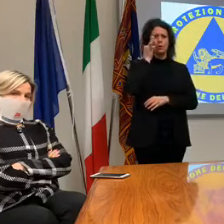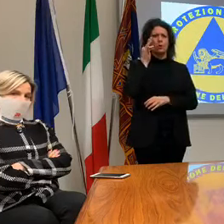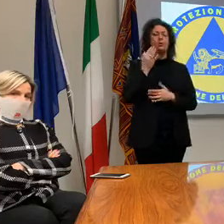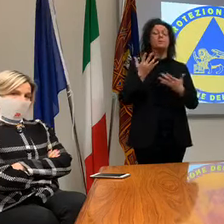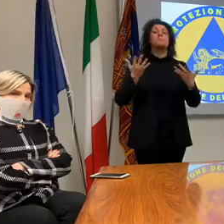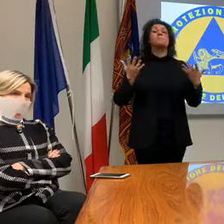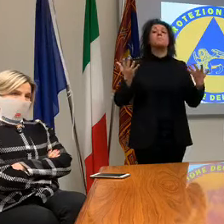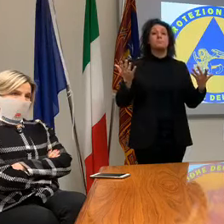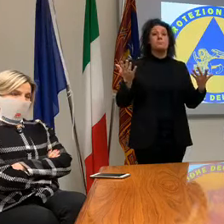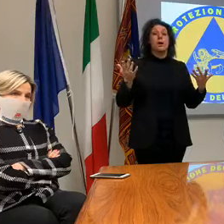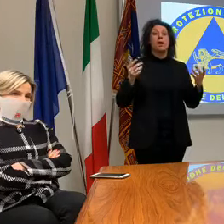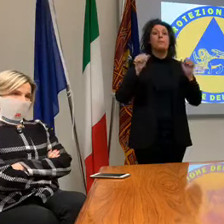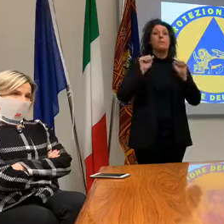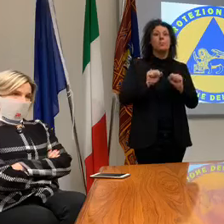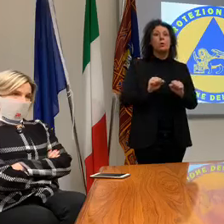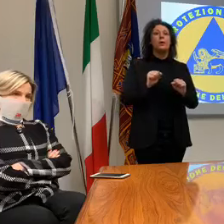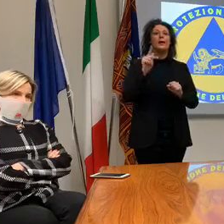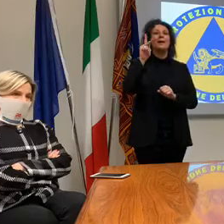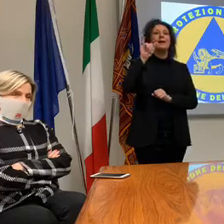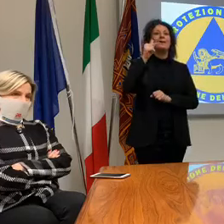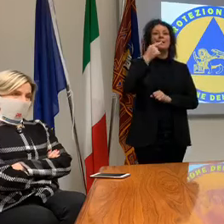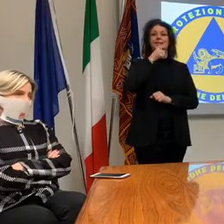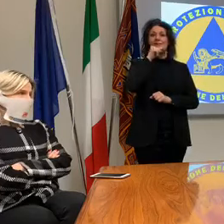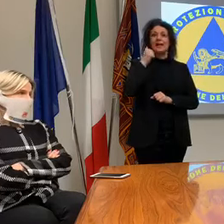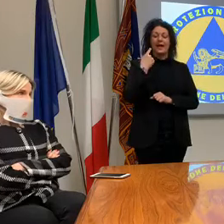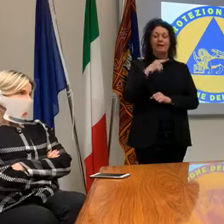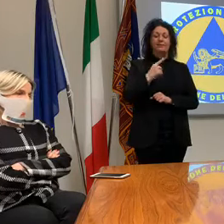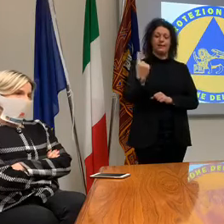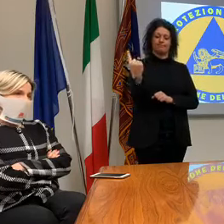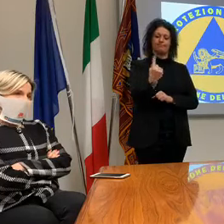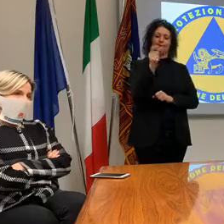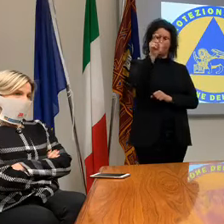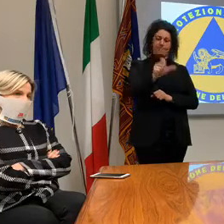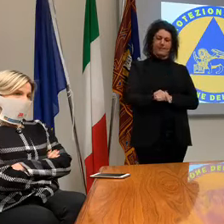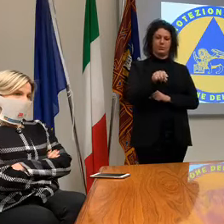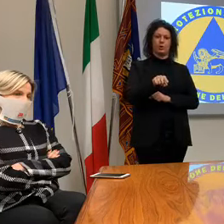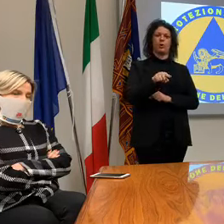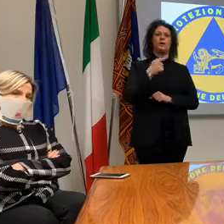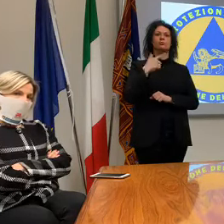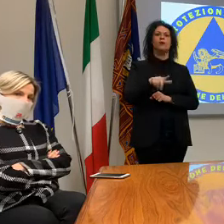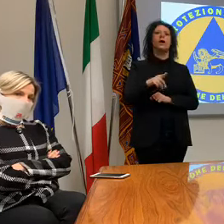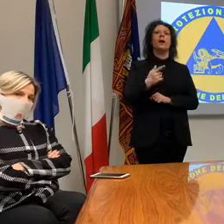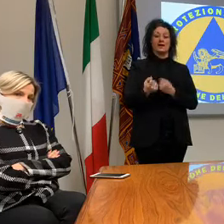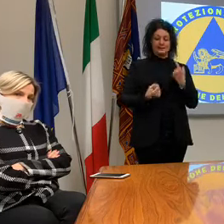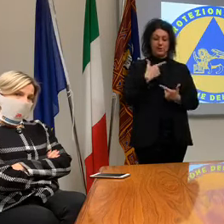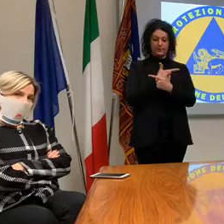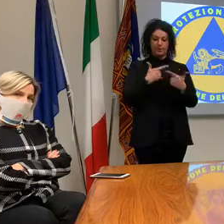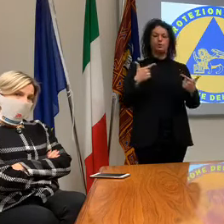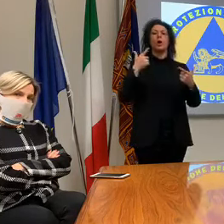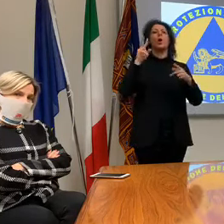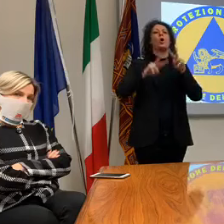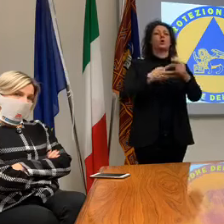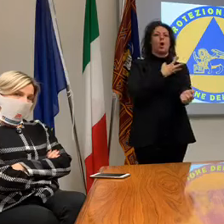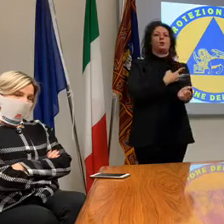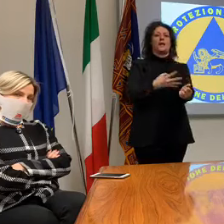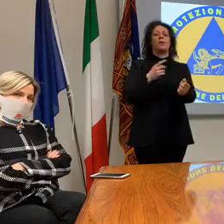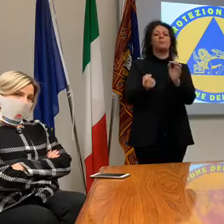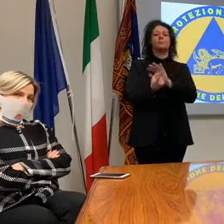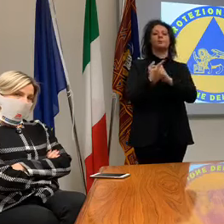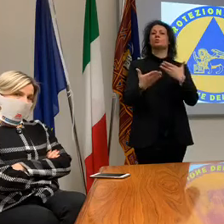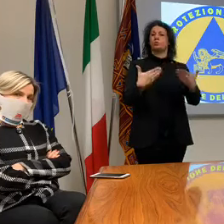davanti a un sintomatico, dici ma forse già gli anticorpi, proviamo a vedere. Anche perché poi quelli che hanno gli anticorpi